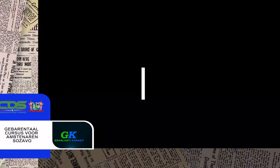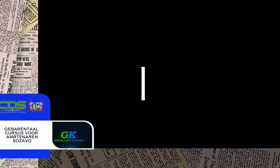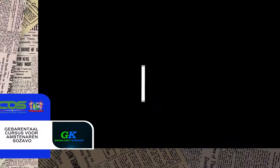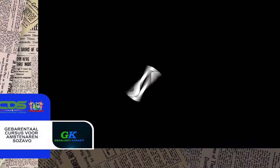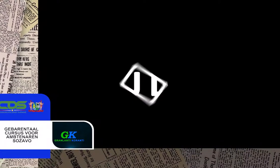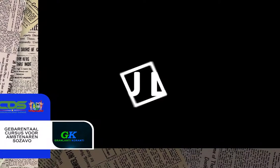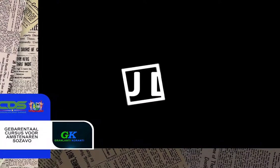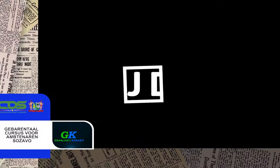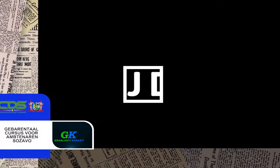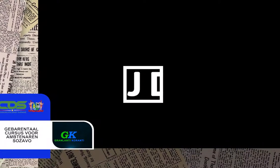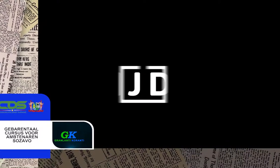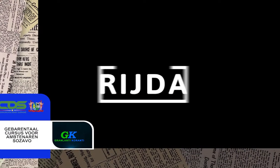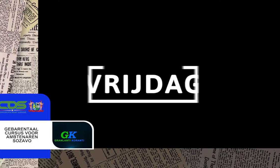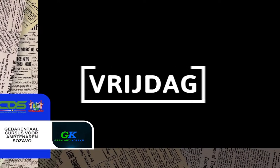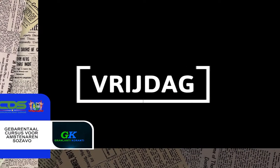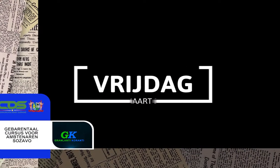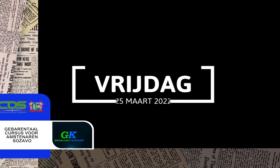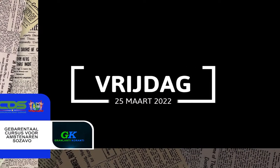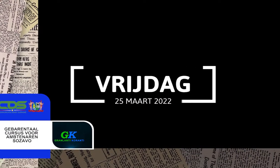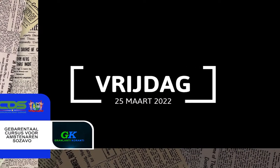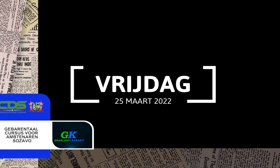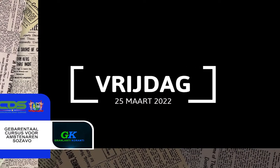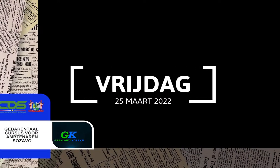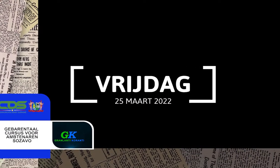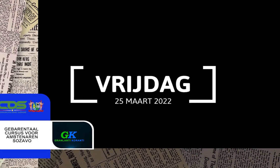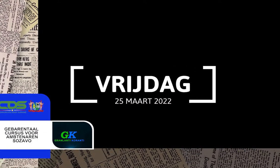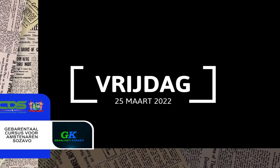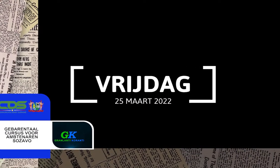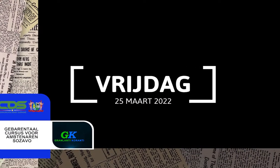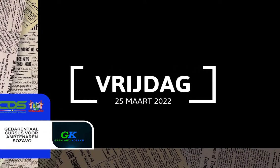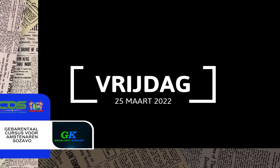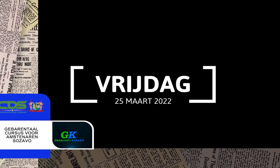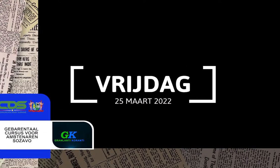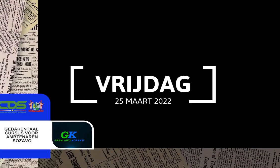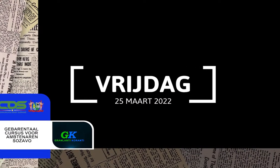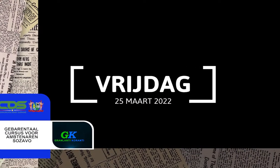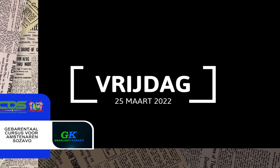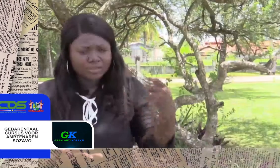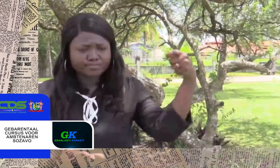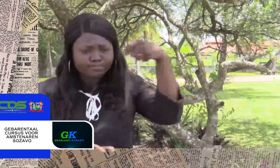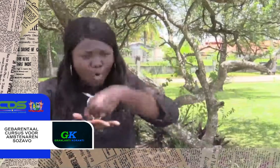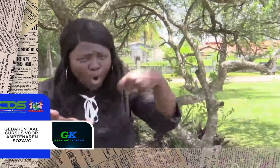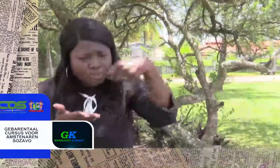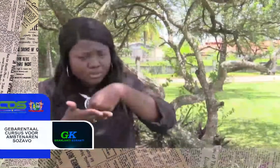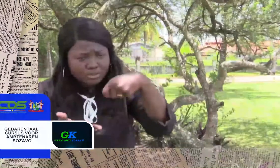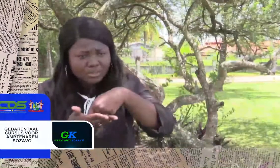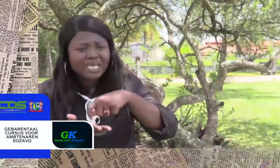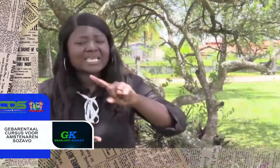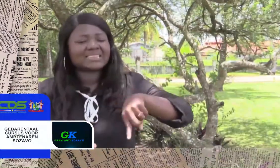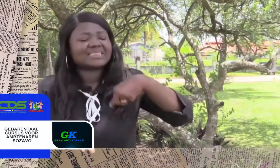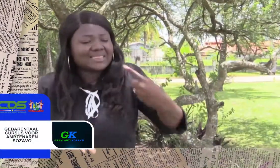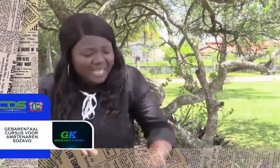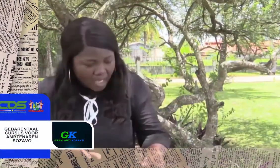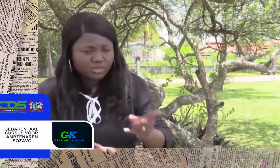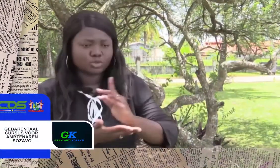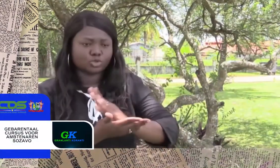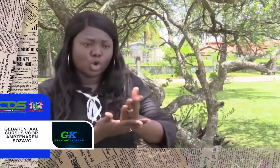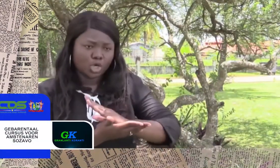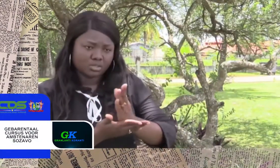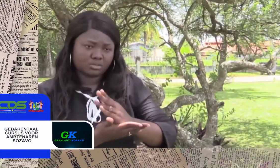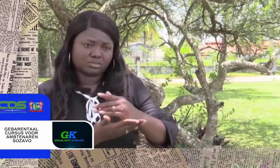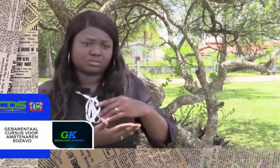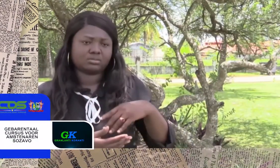Wantu lanti woko mafa ministeri fu sosiala saka dade leli akabara tal latina fasi fafutaki nanga sama di